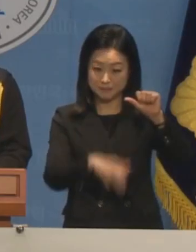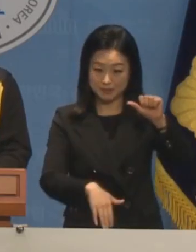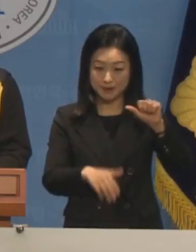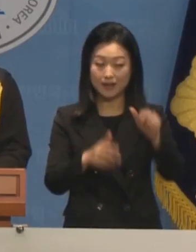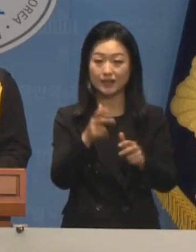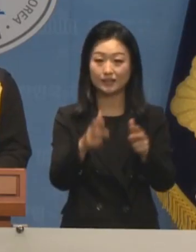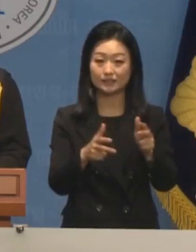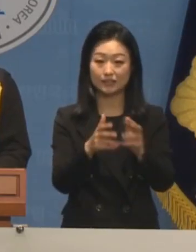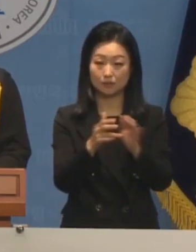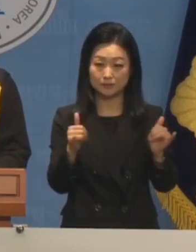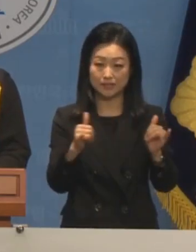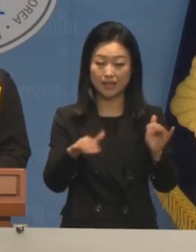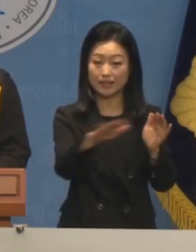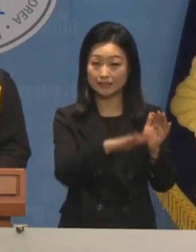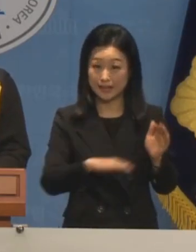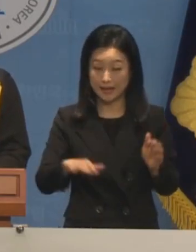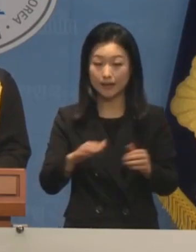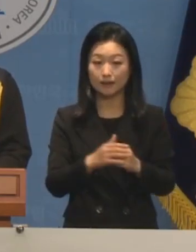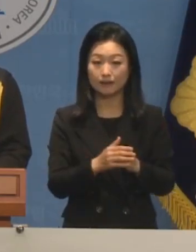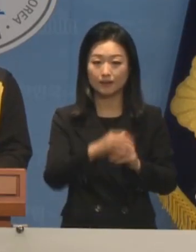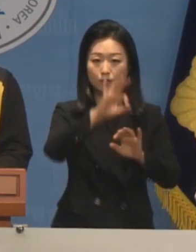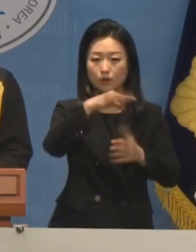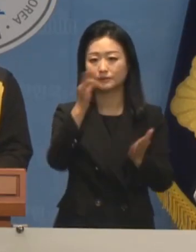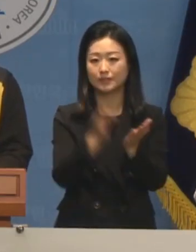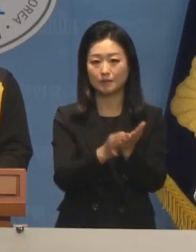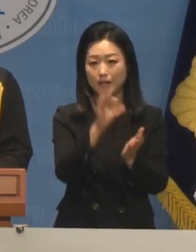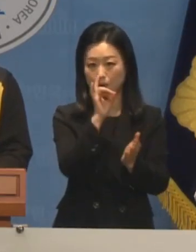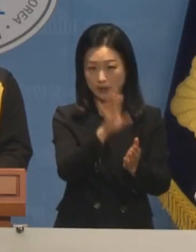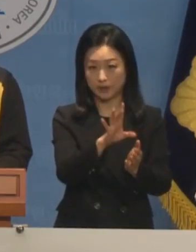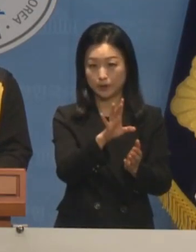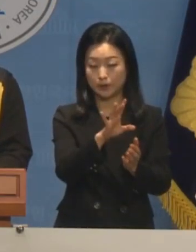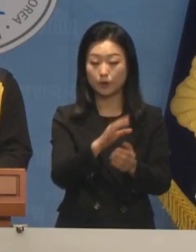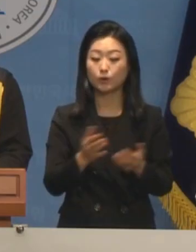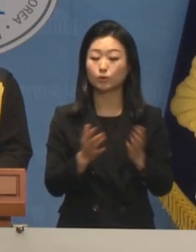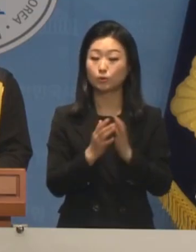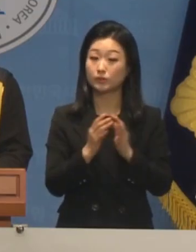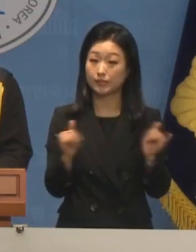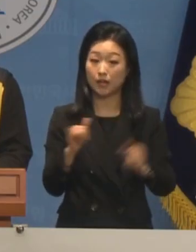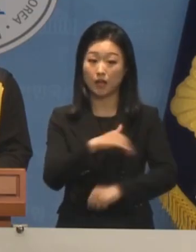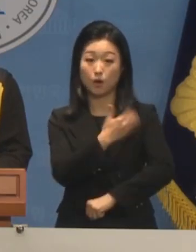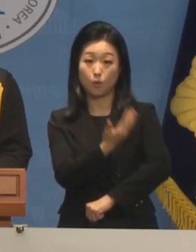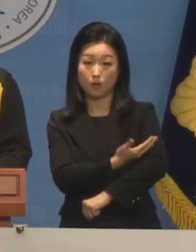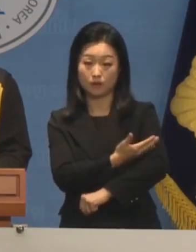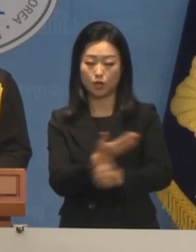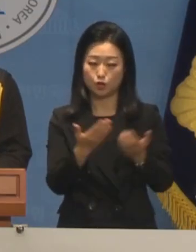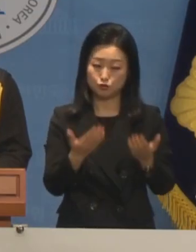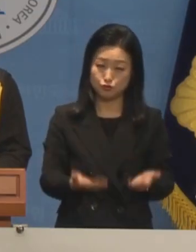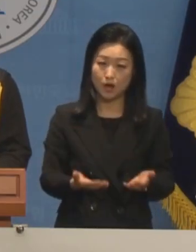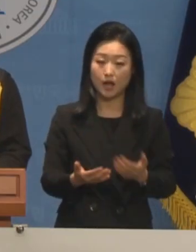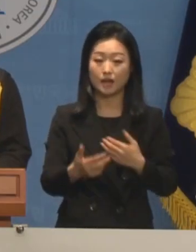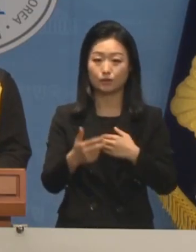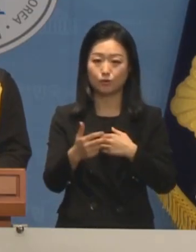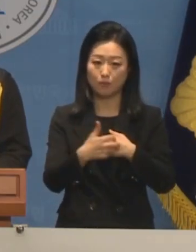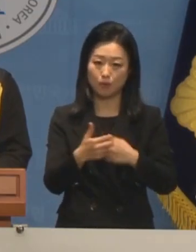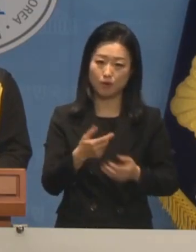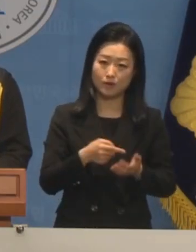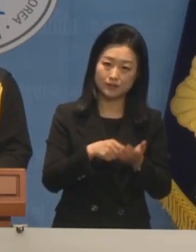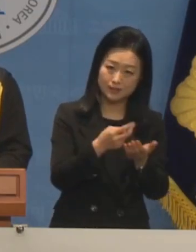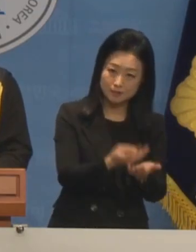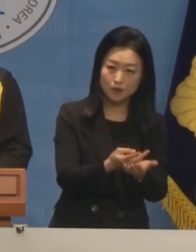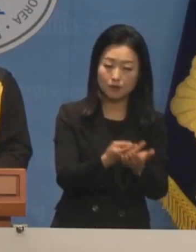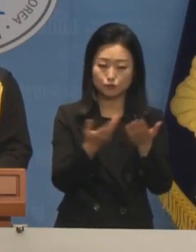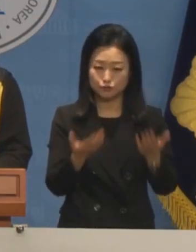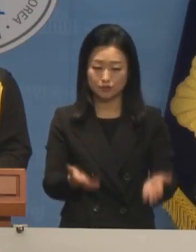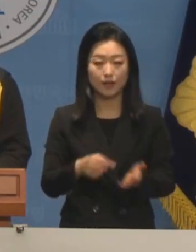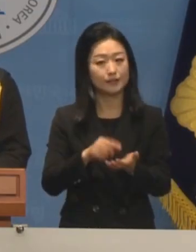사업장이라는 이유로 저임금이 고가 되어 있고 노동자에 당연한 걸린 휴가 병가도 사용하지 못하고 있습니다